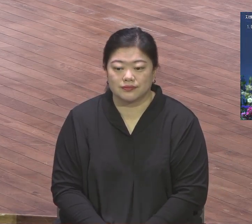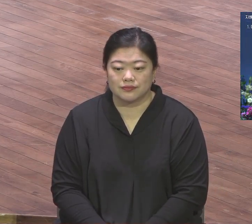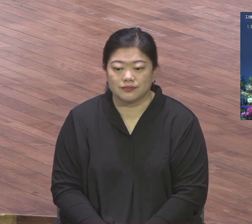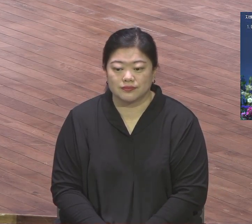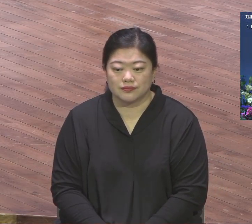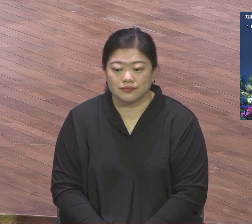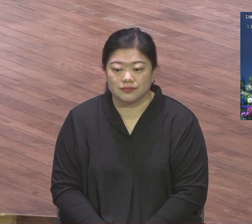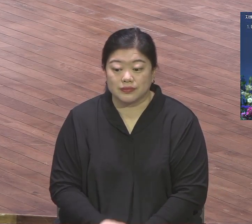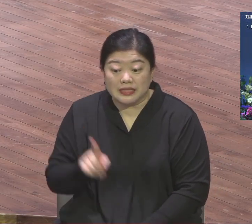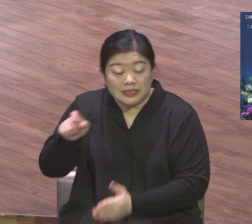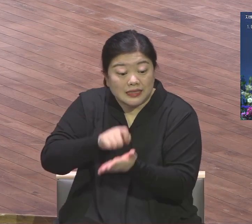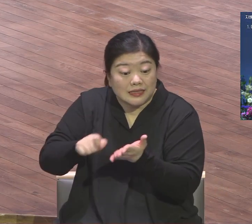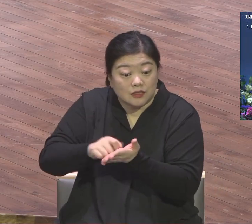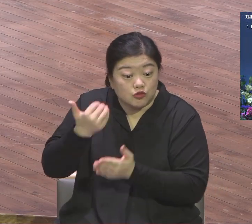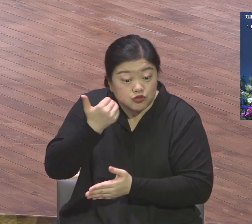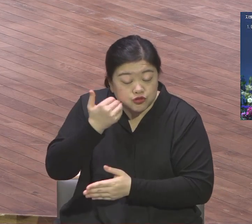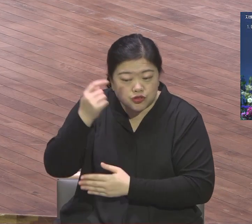솔로몬은요,